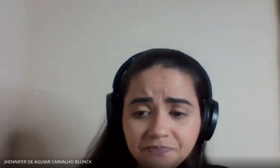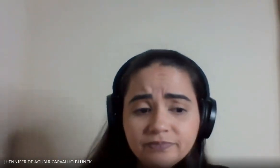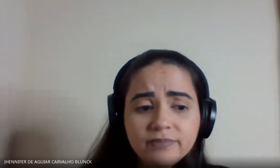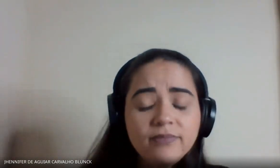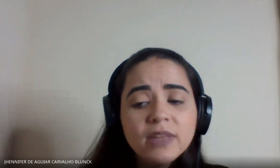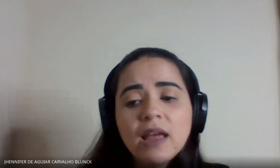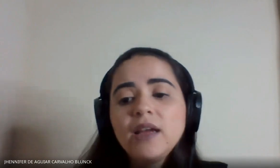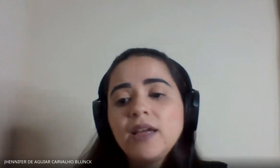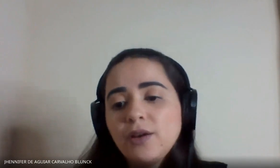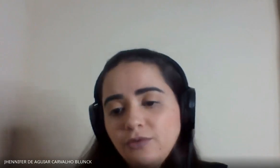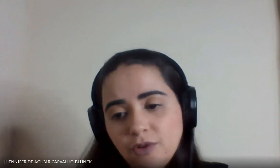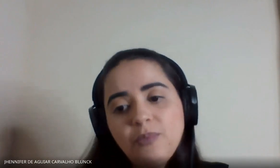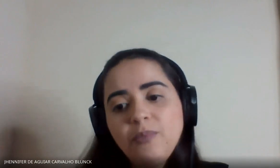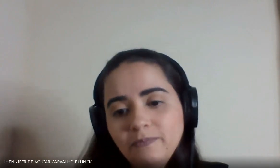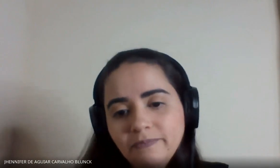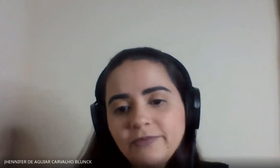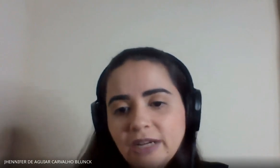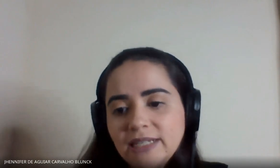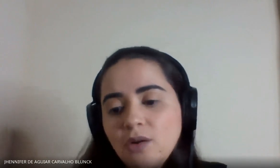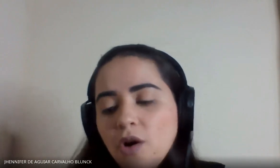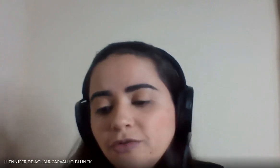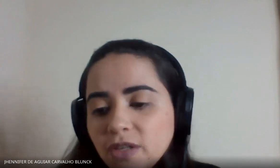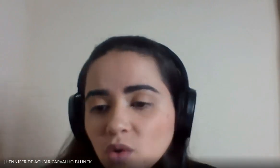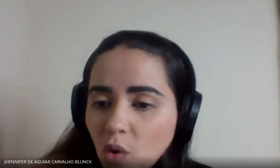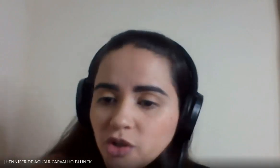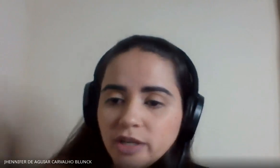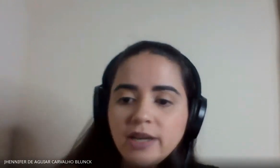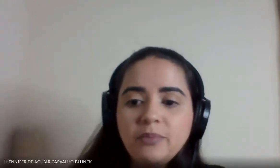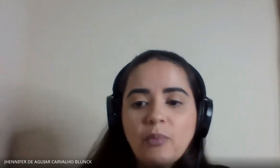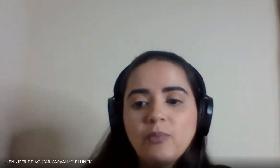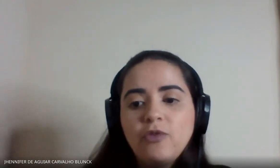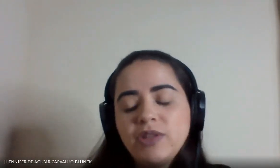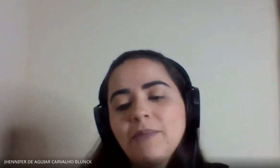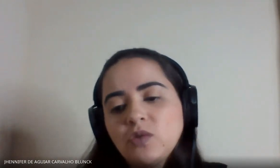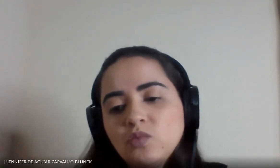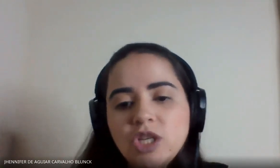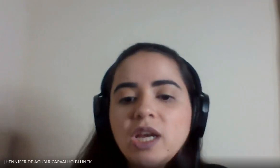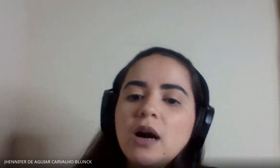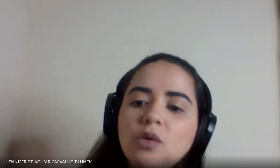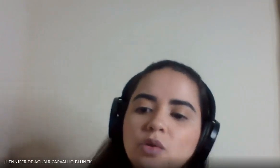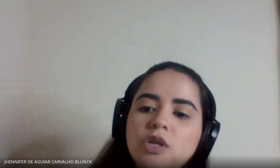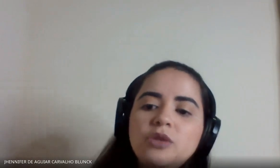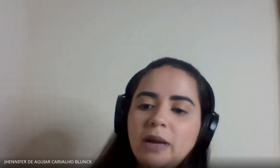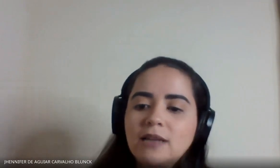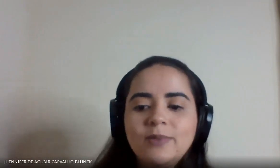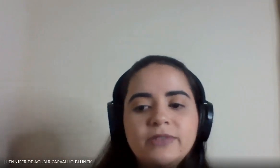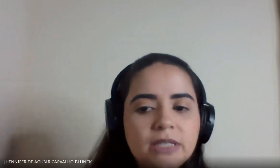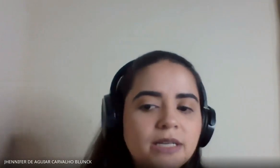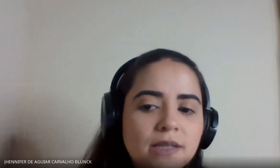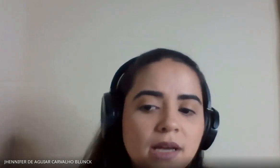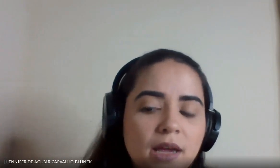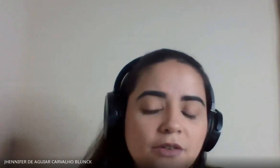dificuldade, eu vou fazer igual eu fiz hoje, né? Vou dar mais um dia ou dois de prazo